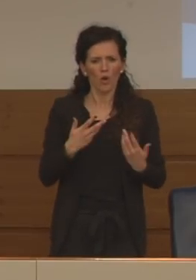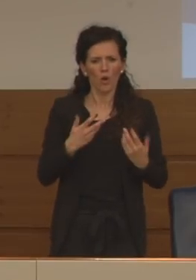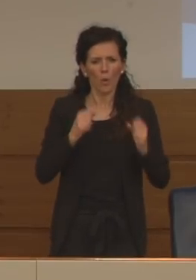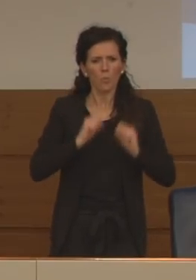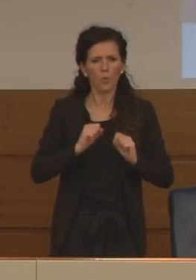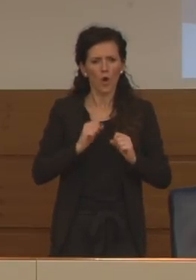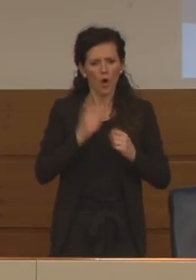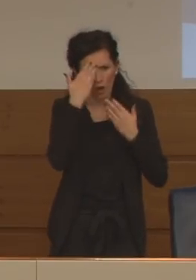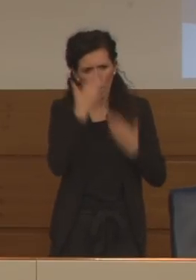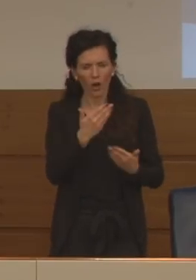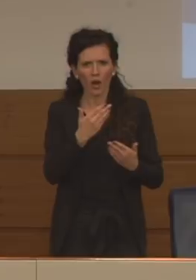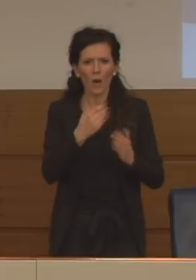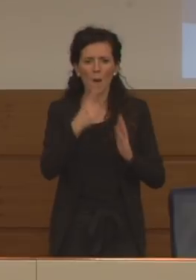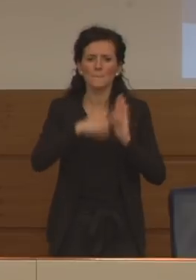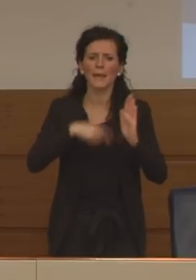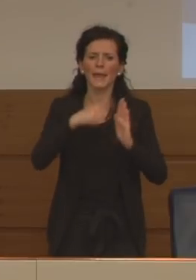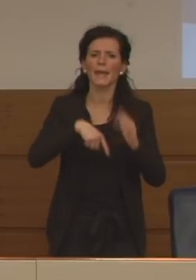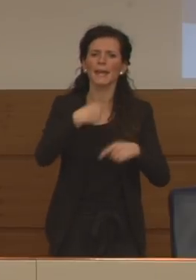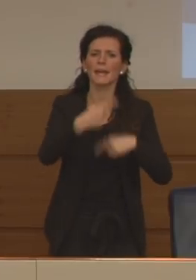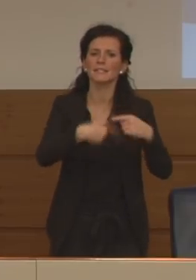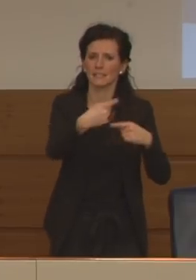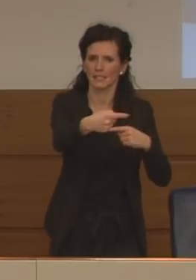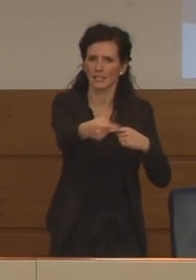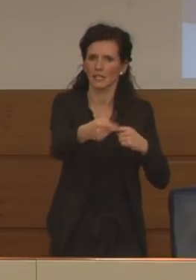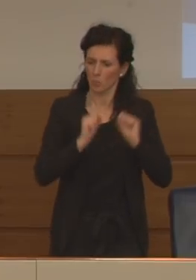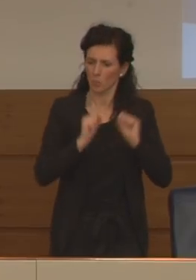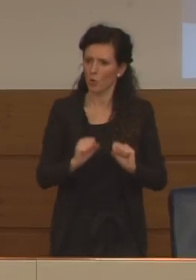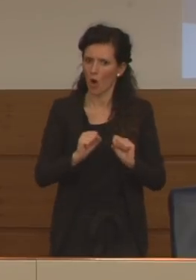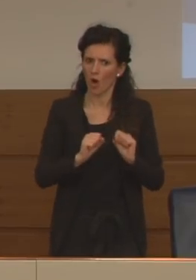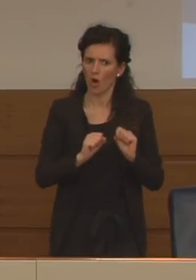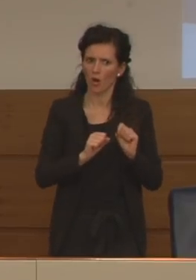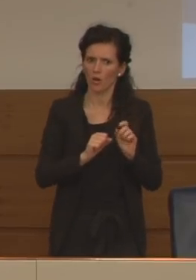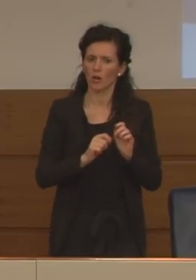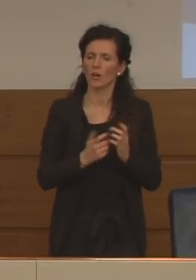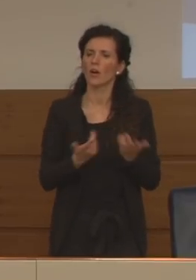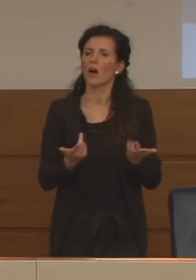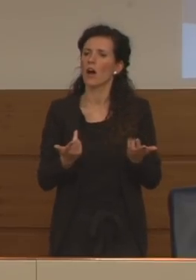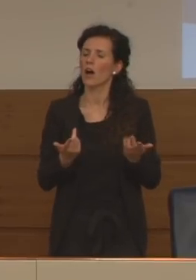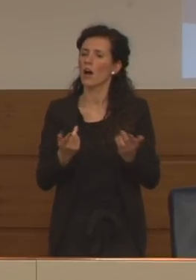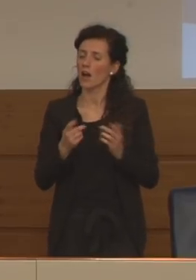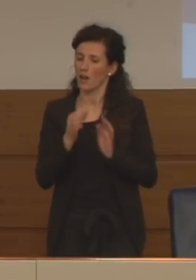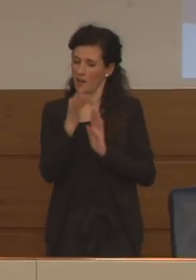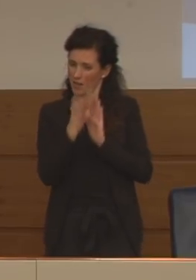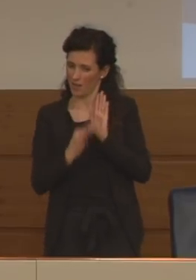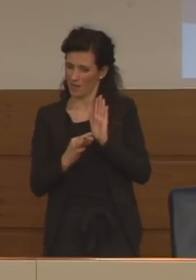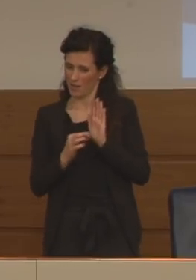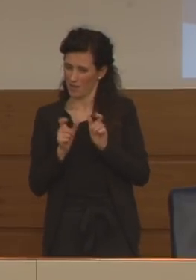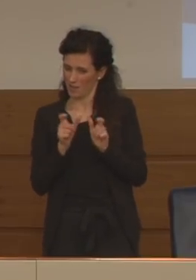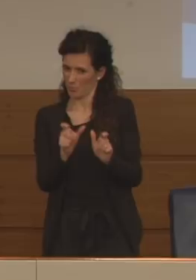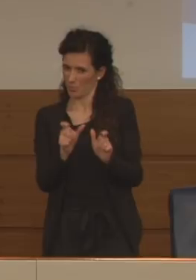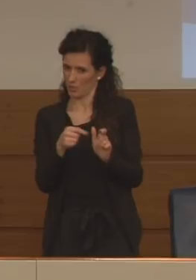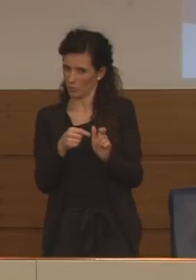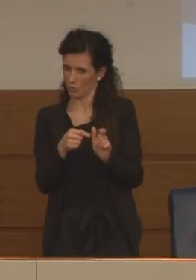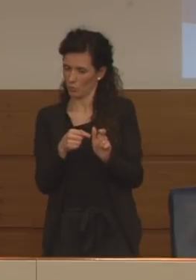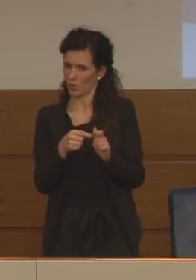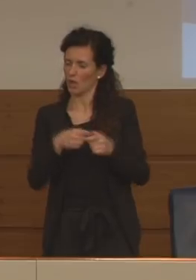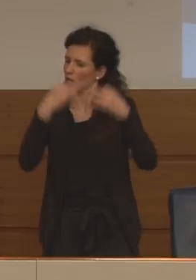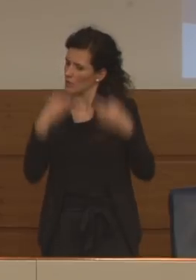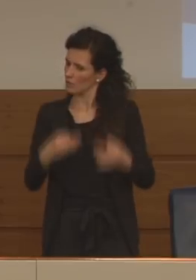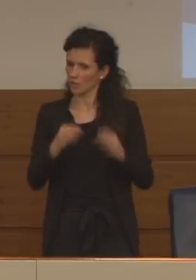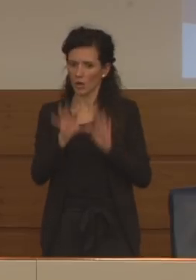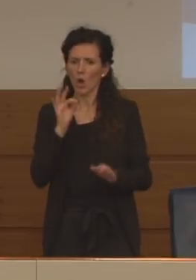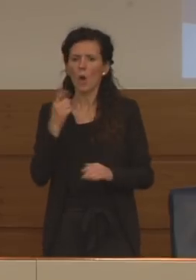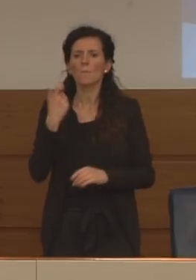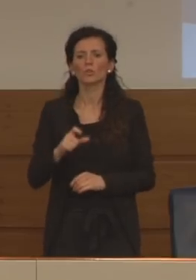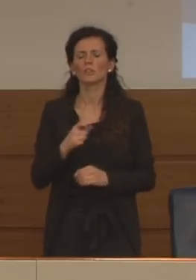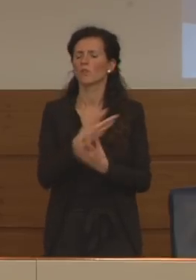anni allora la domanda è evidente che le misure sono state assunte perché alcune migliaia di cittadini imbecilli